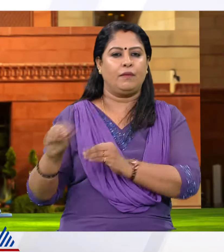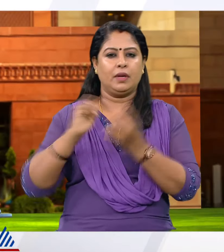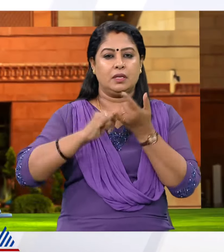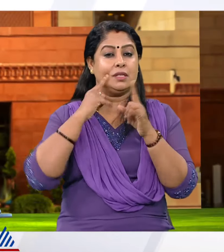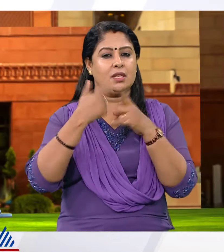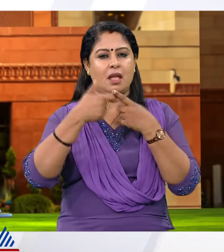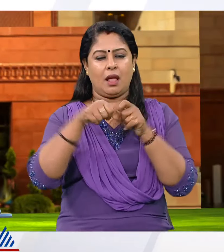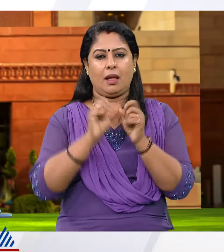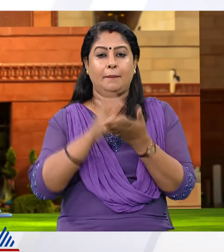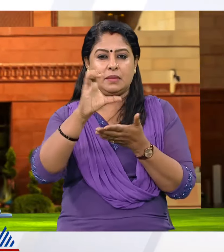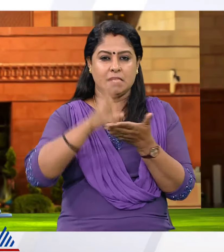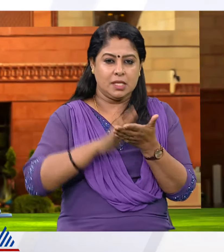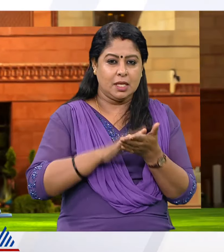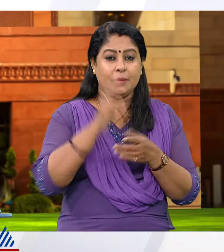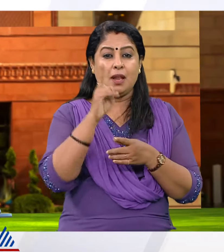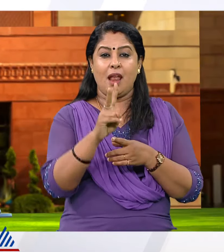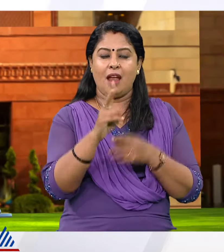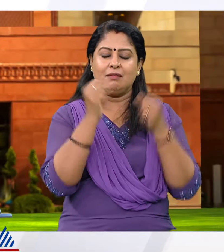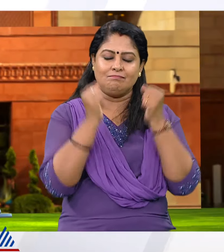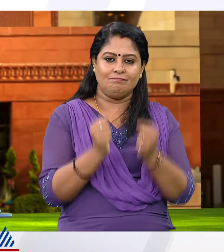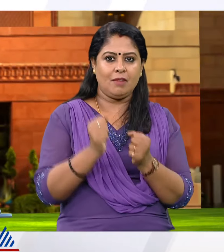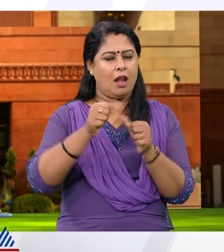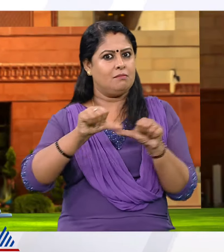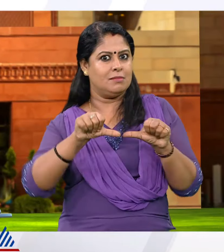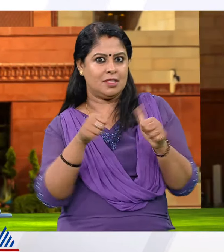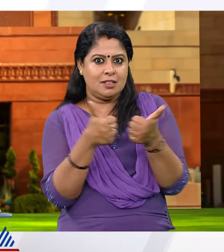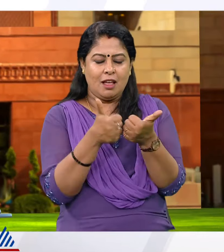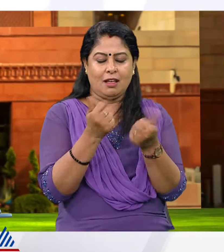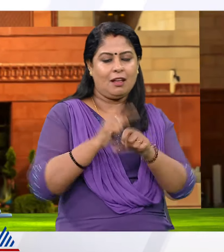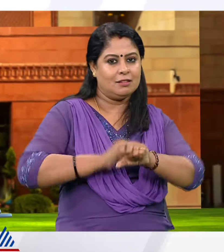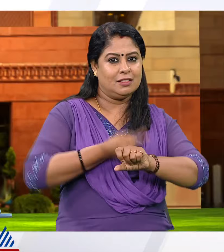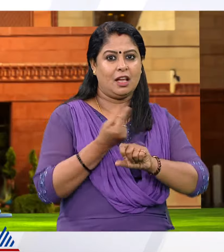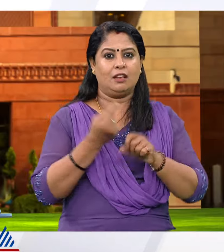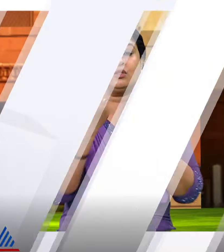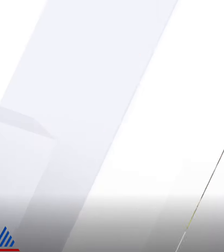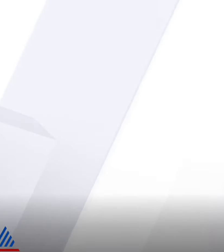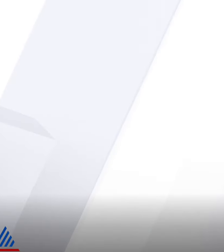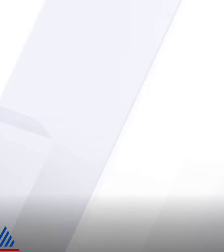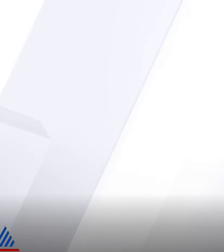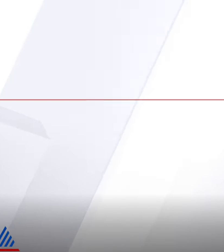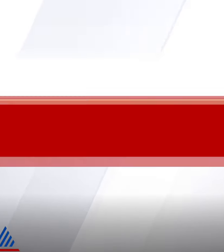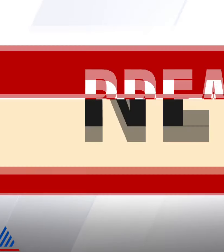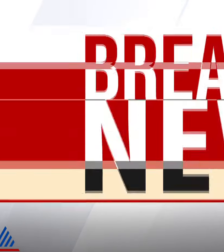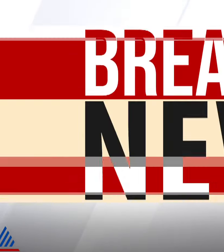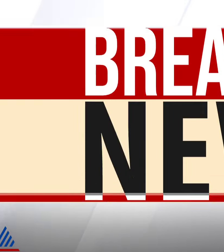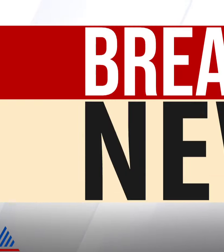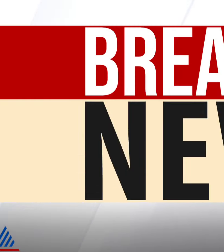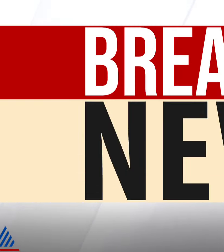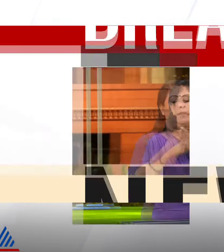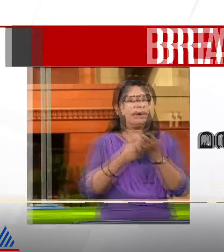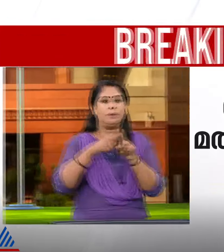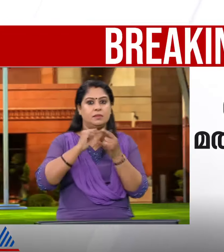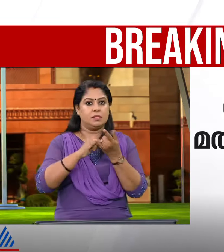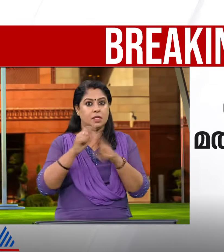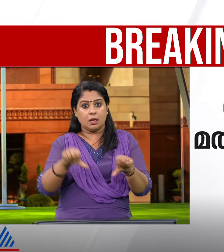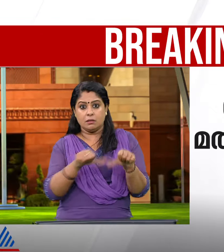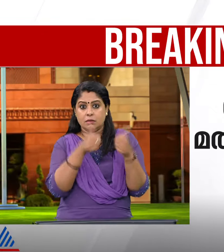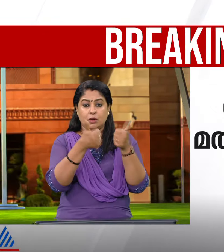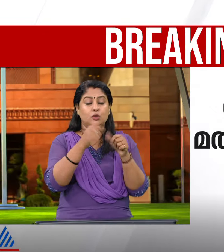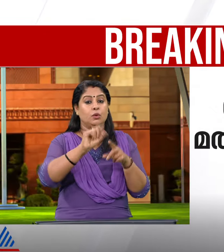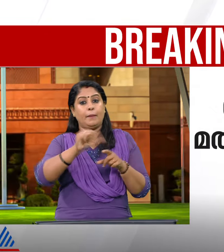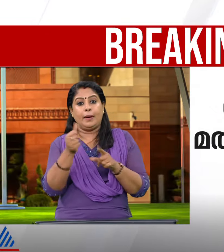സിക്കിം മുഖ്യമന്ത്രി പ്രേം സിംഗ് തമാങ് രണ്ട് സീറ്റിലും വിജയത്തിലേക്ക്. റെനോക്കിലും സൊറങ് ചഖുങ്ങിലും പ്രേം സിംഗ് മത്സരിച്ചിരുന്നു. അതേസമയം പവൻകുമാർ